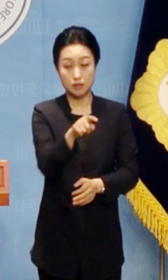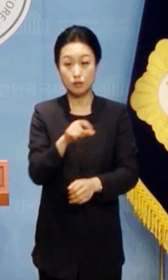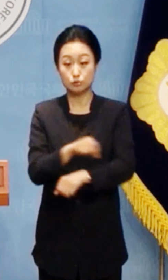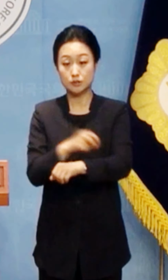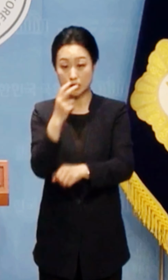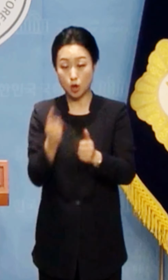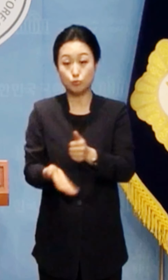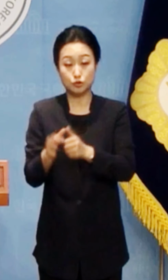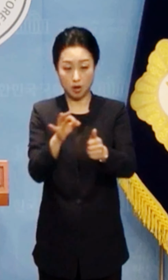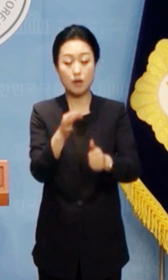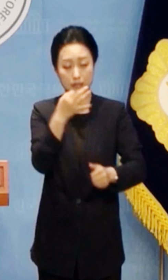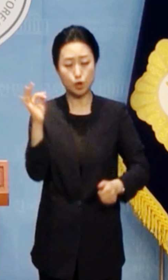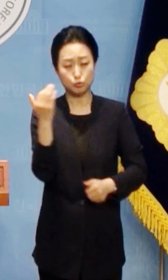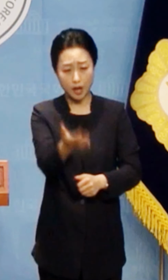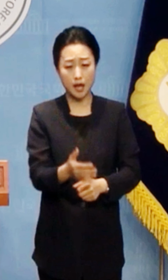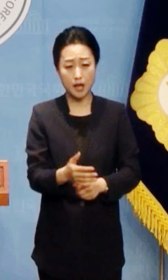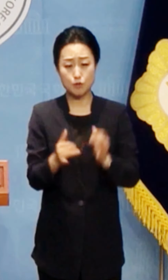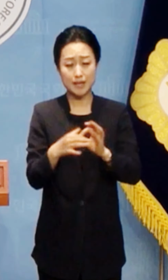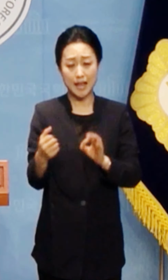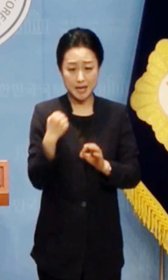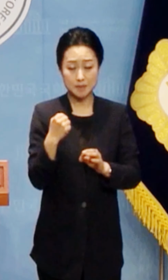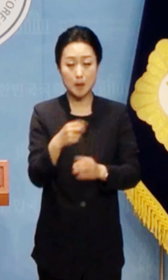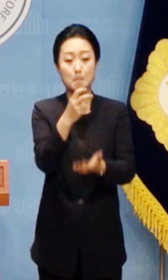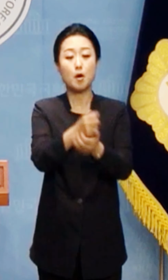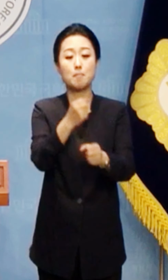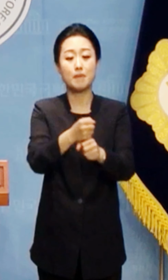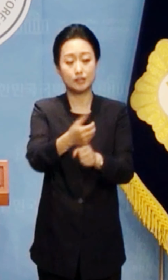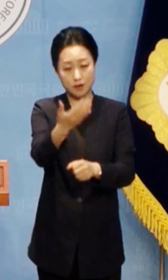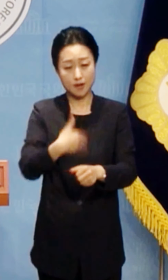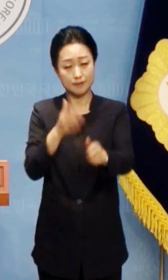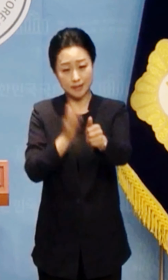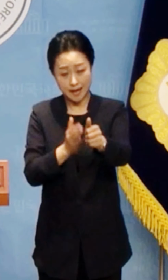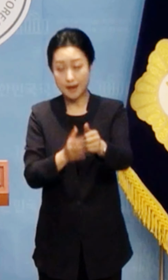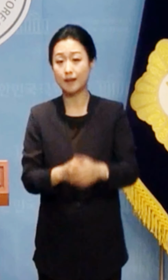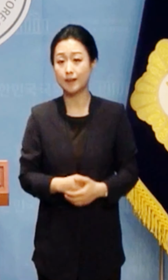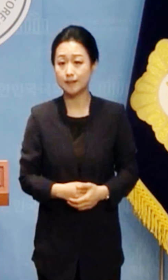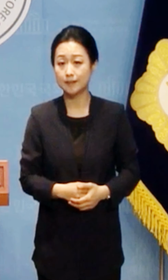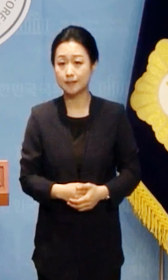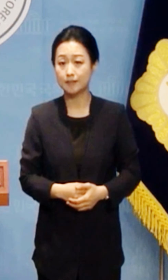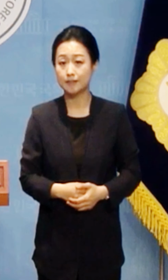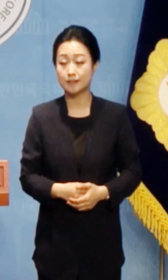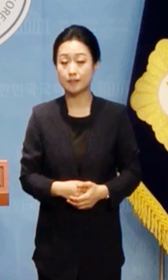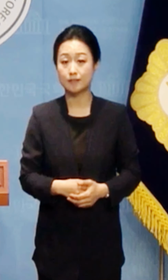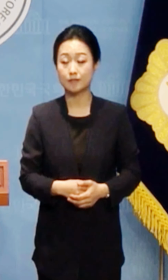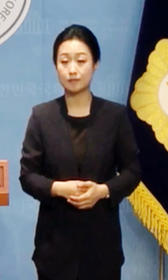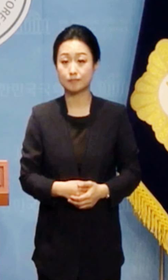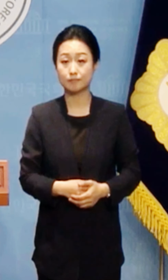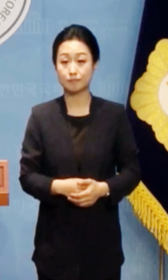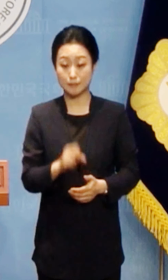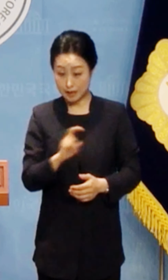방식을 수용할 테니 국민의 힘이 특검법을 발휘하라고 했습니다 그러면